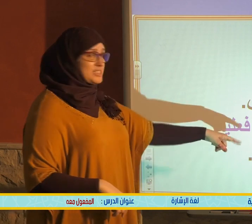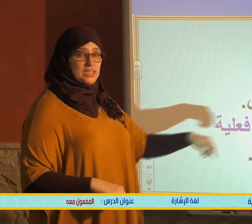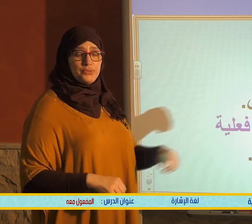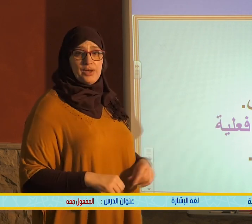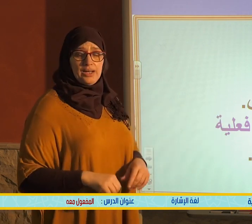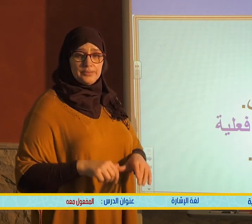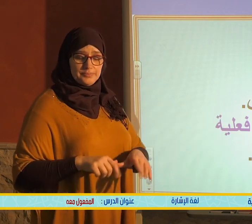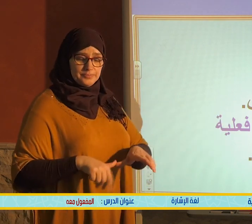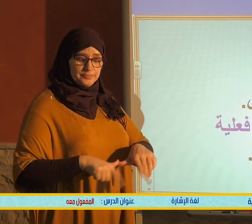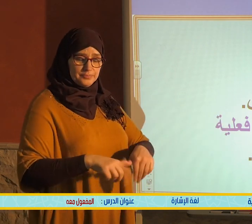الرصيف